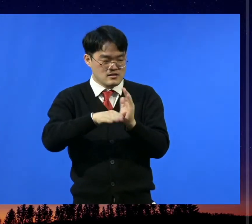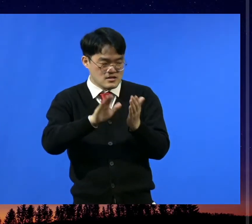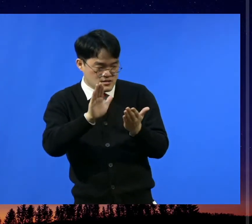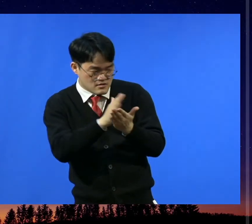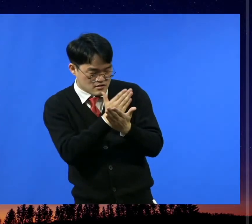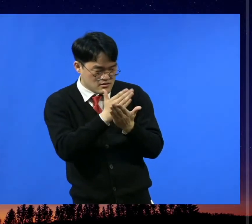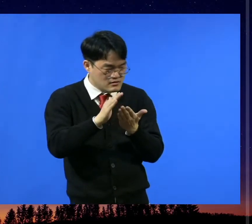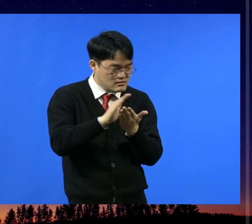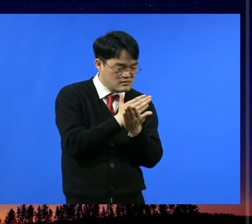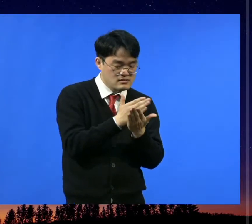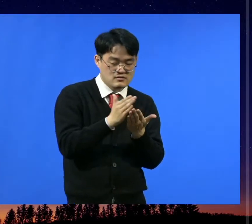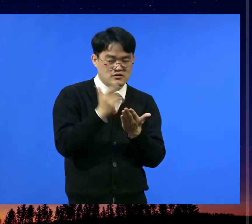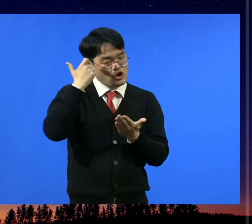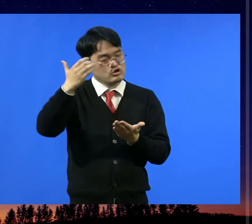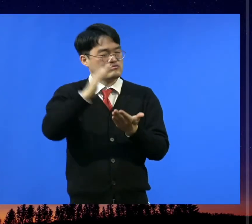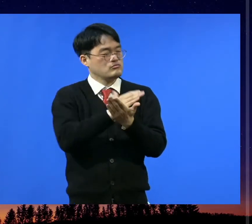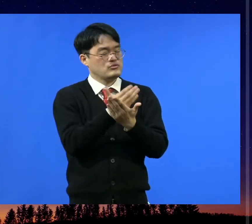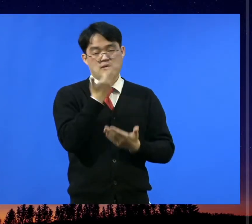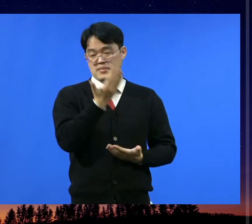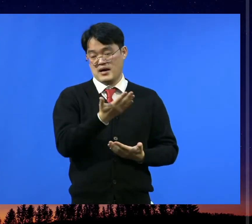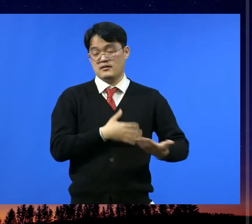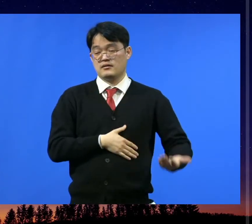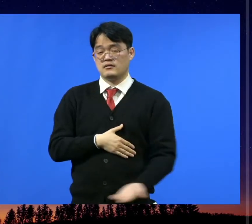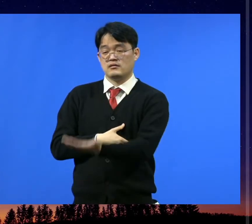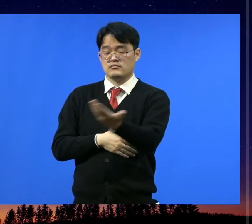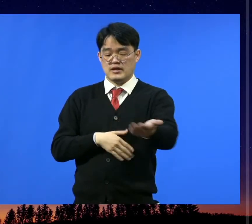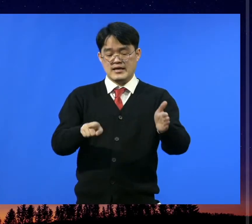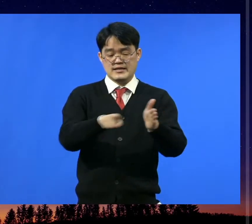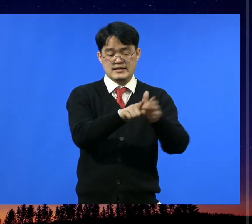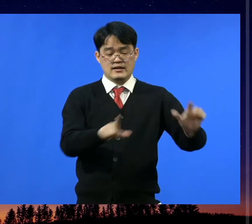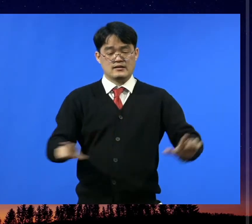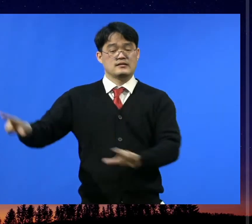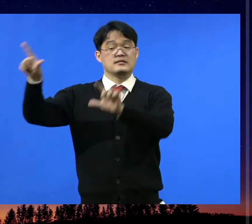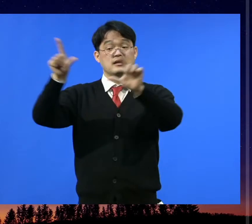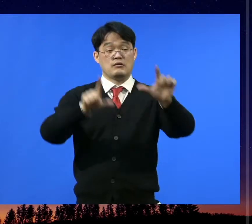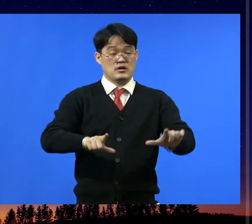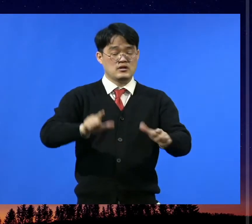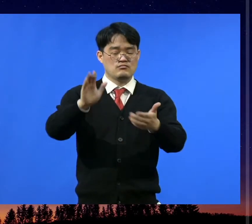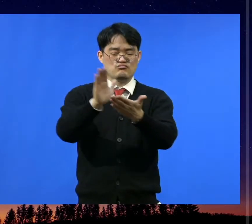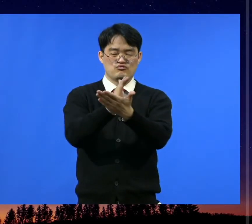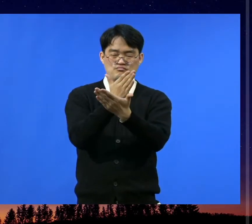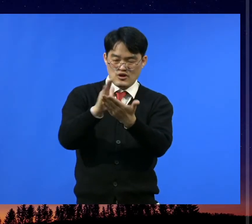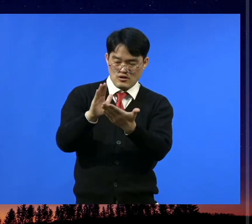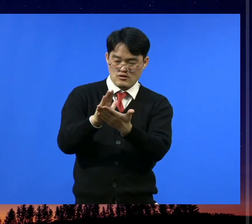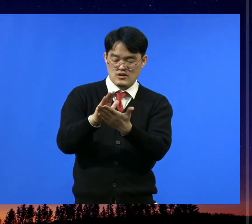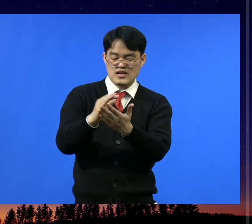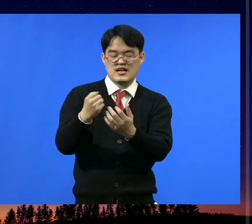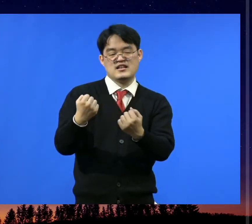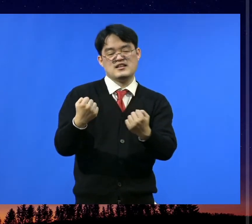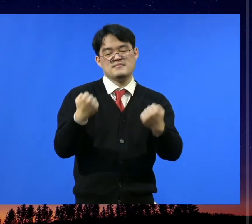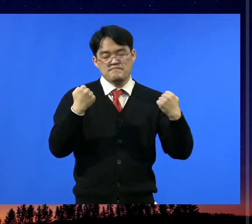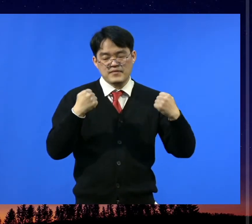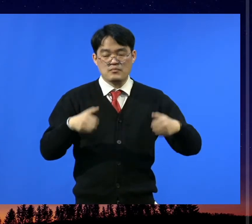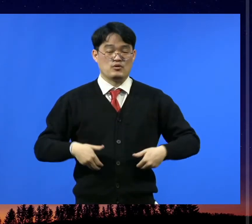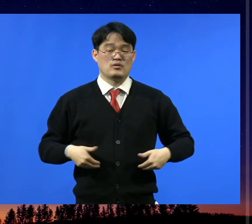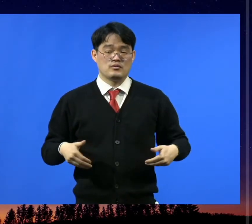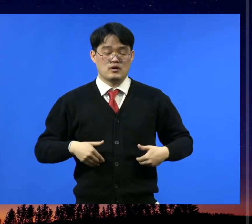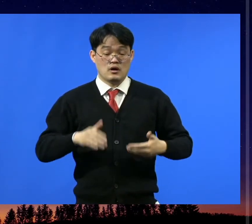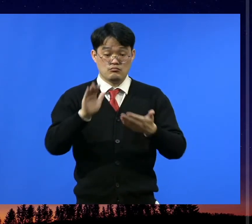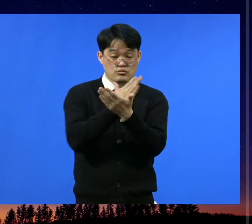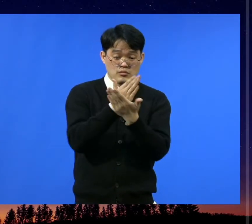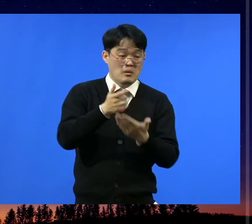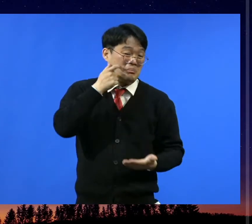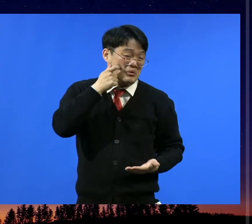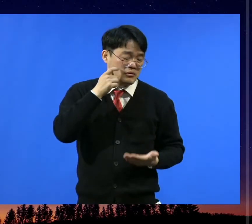최고죠, 이럽니다. 여러분, 우리 신앙생활은 사실 분별력이라고 할 수 있습니다. 분별력. 분별력이 없으니까 넘어지고